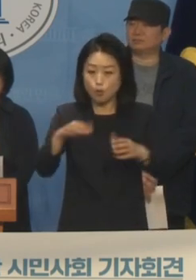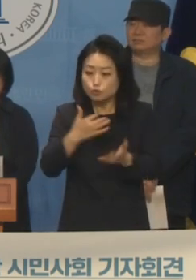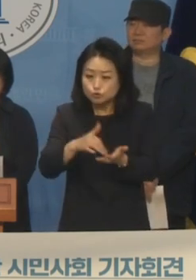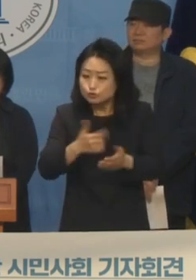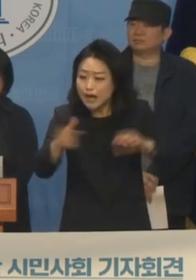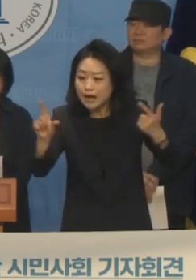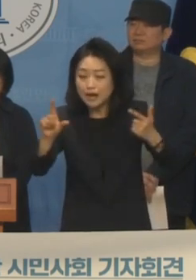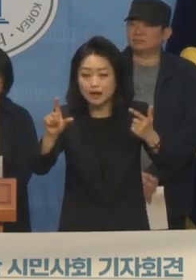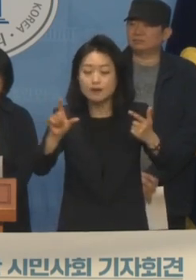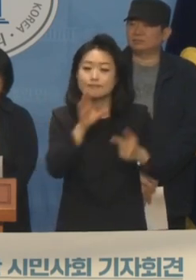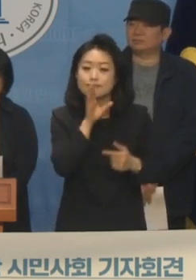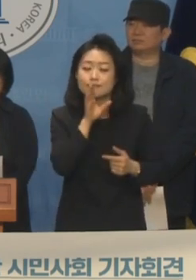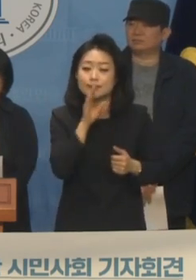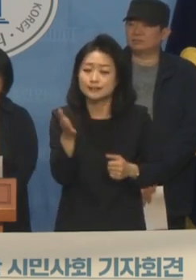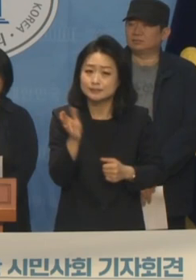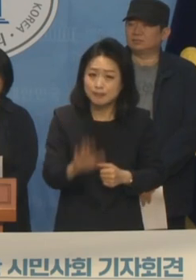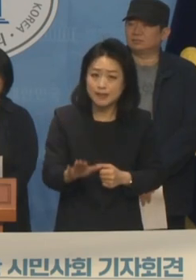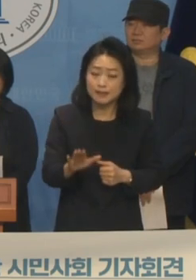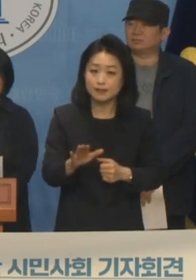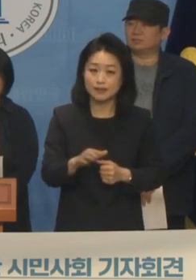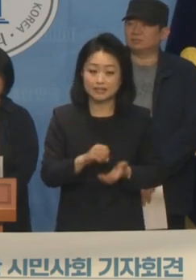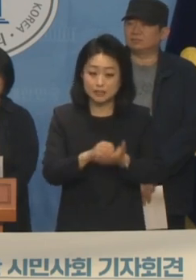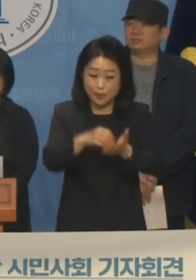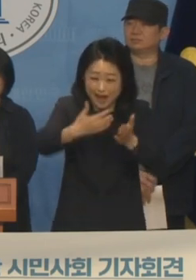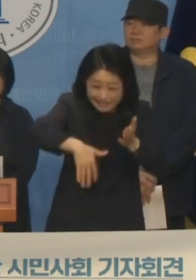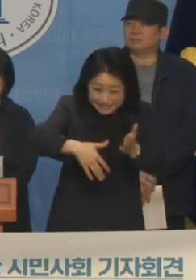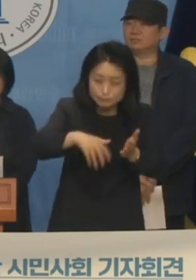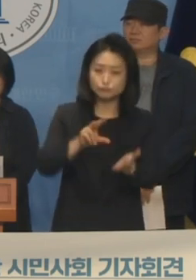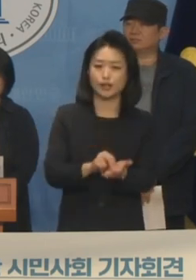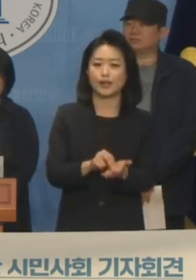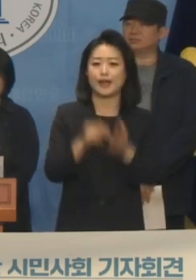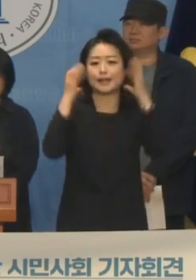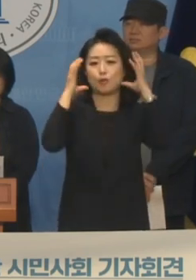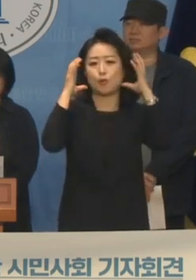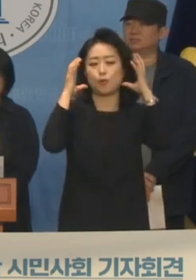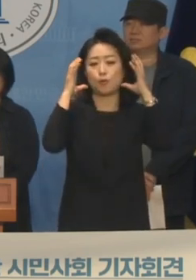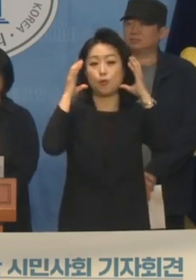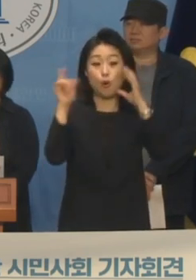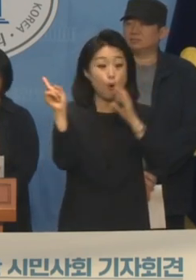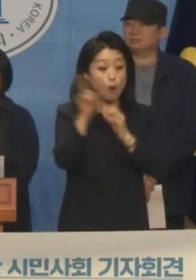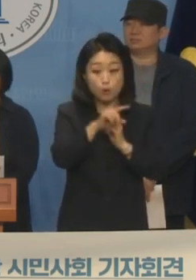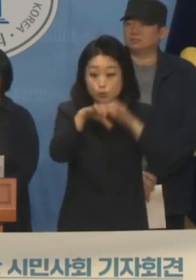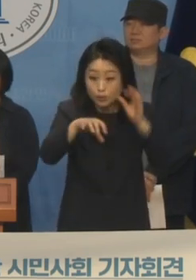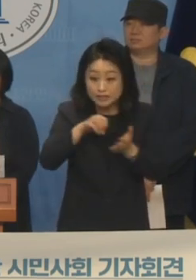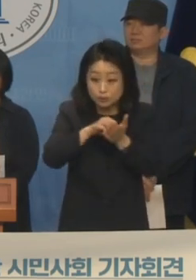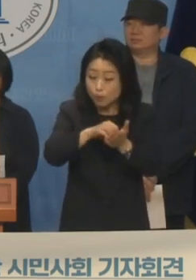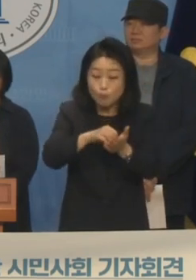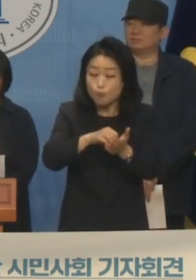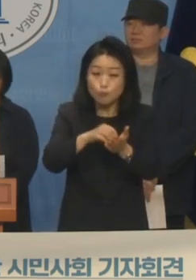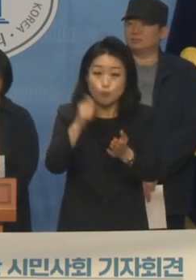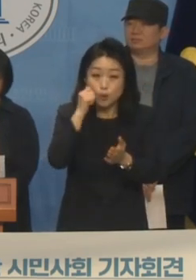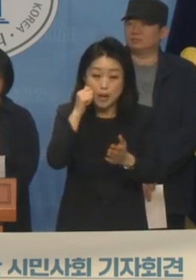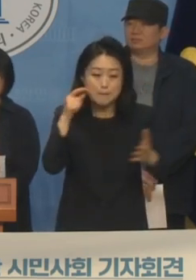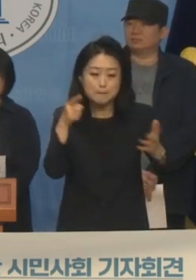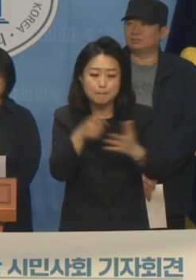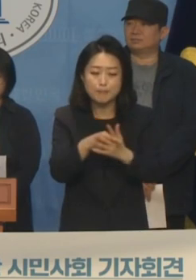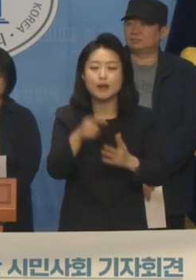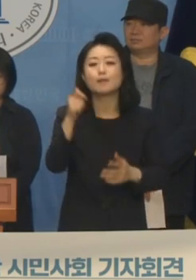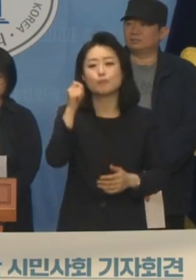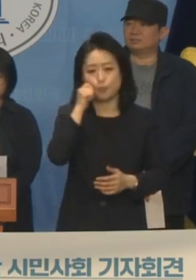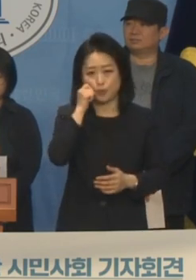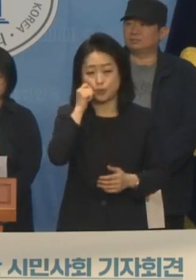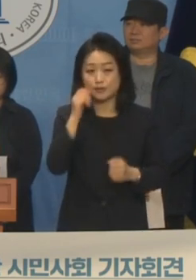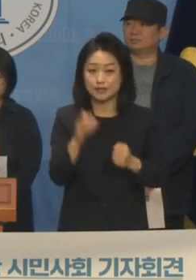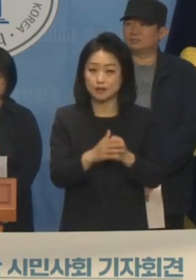당연한 이야기지만 이 아이들이 미등록 아동이기 때문입니다. 어디에도 등록되지 않아 파악이 어렵기 때문에